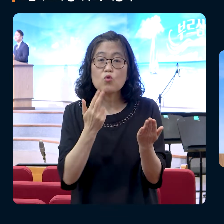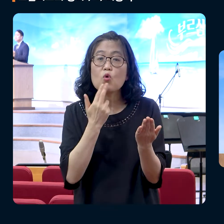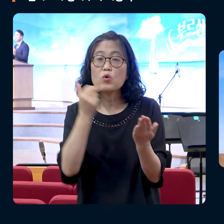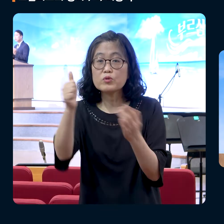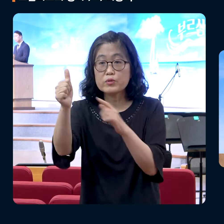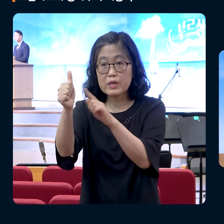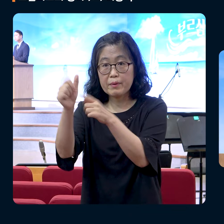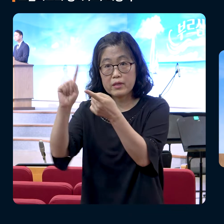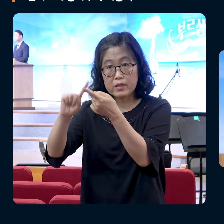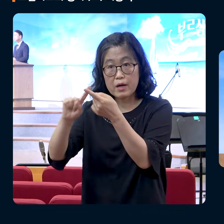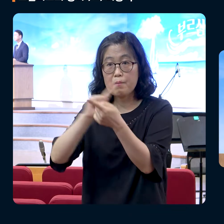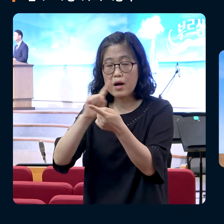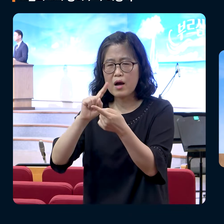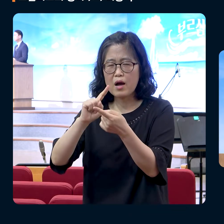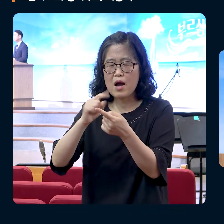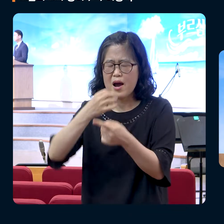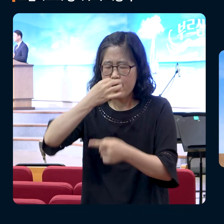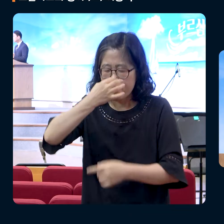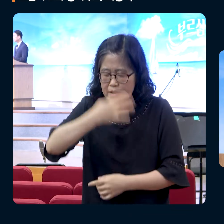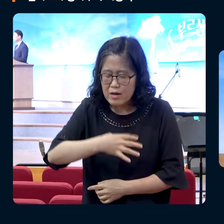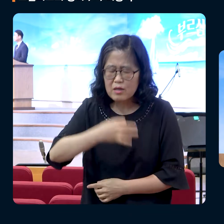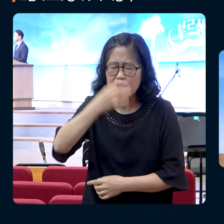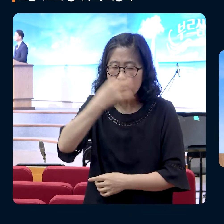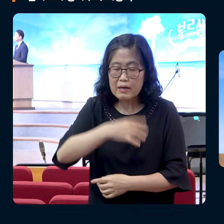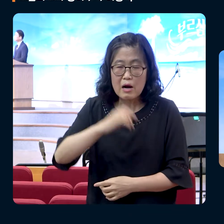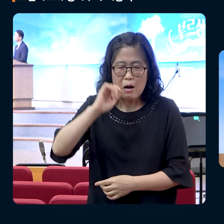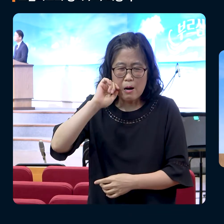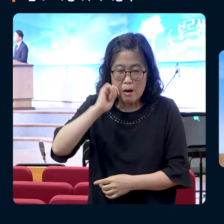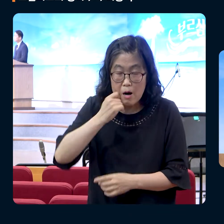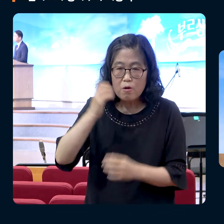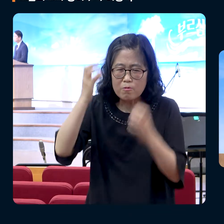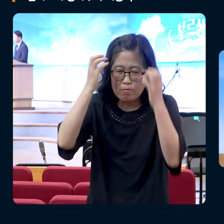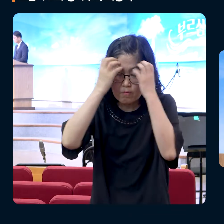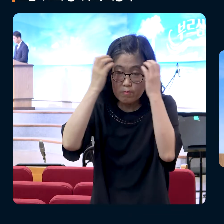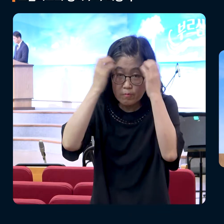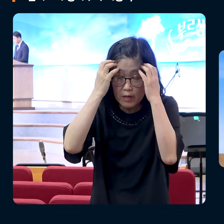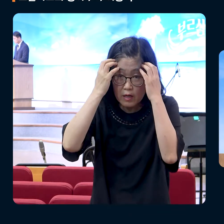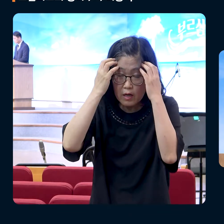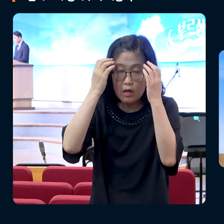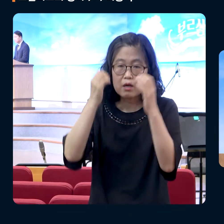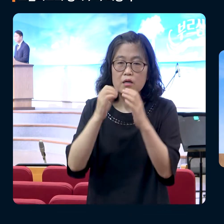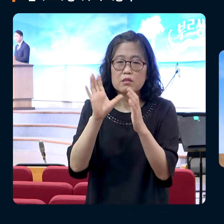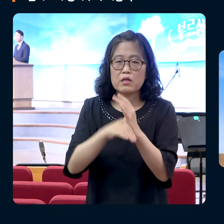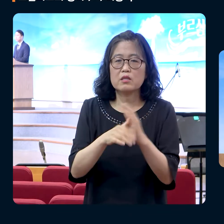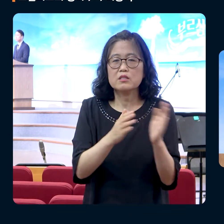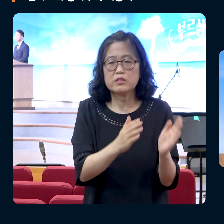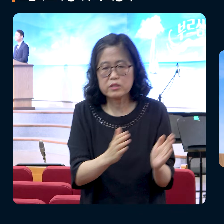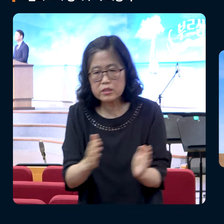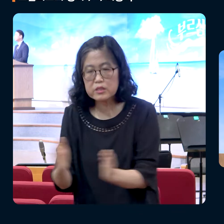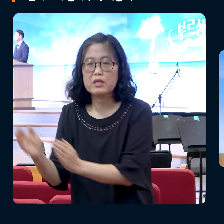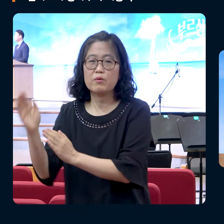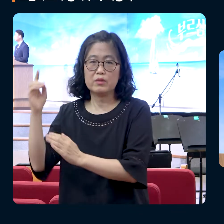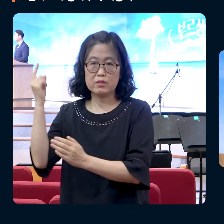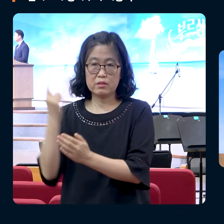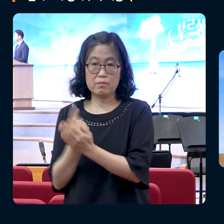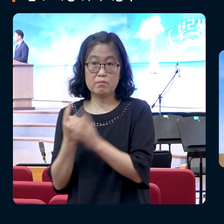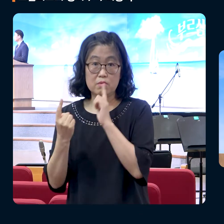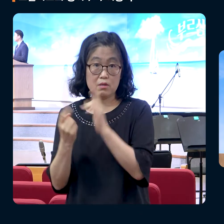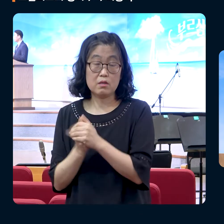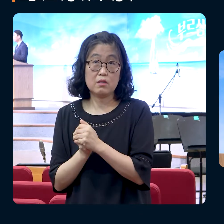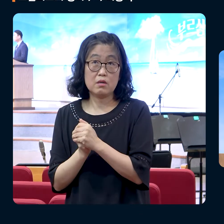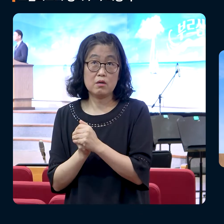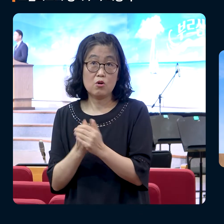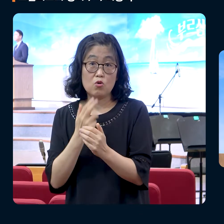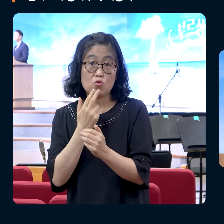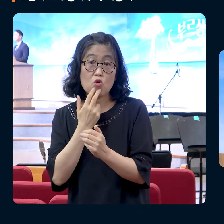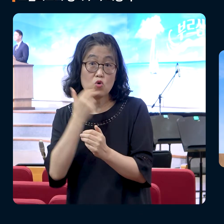그는 너무나도 힘든 시간을 지나왔습니다라는 것들을 이야기해 주는 것 같았습니다. 생각해 보십시오.